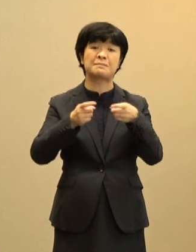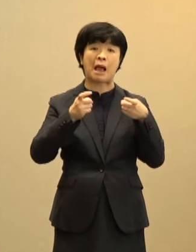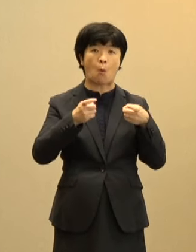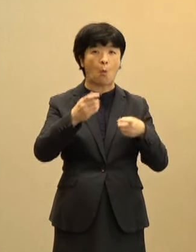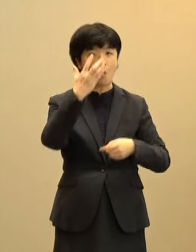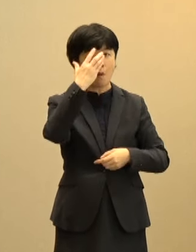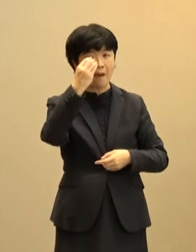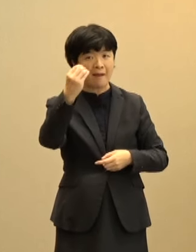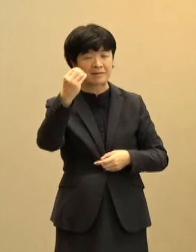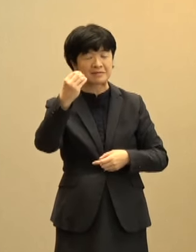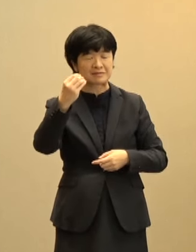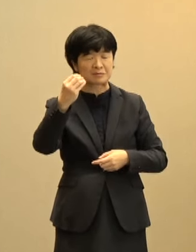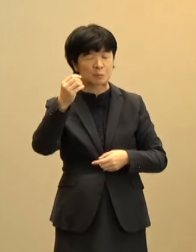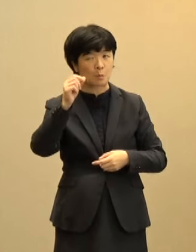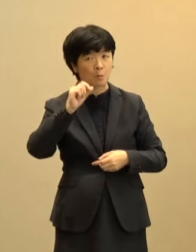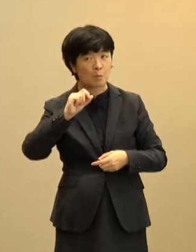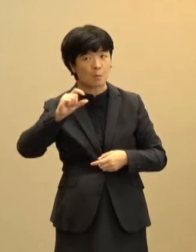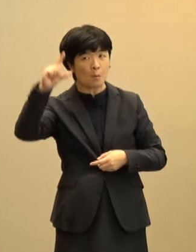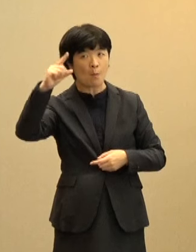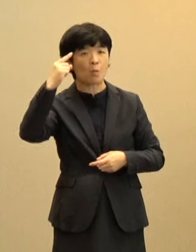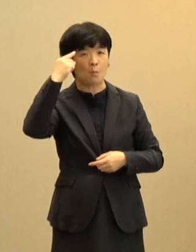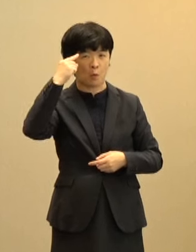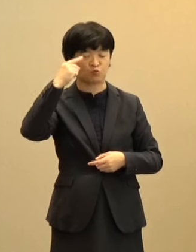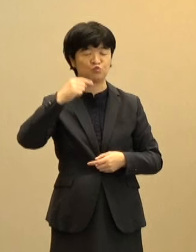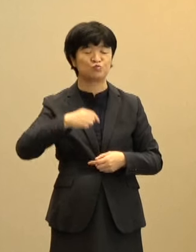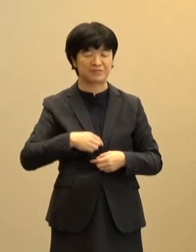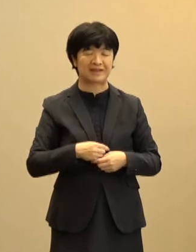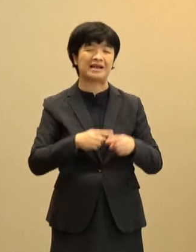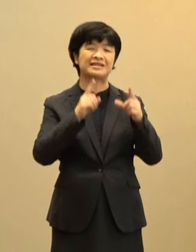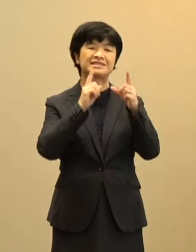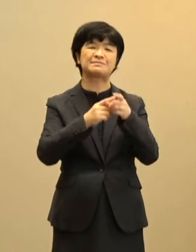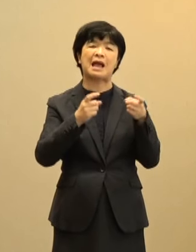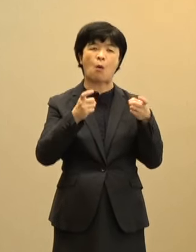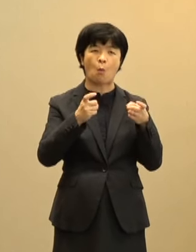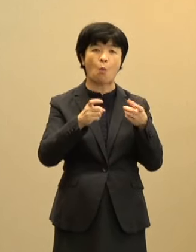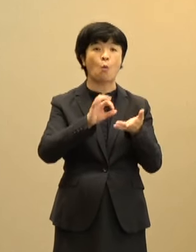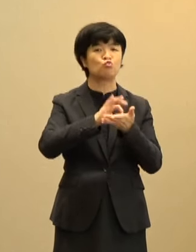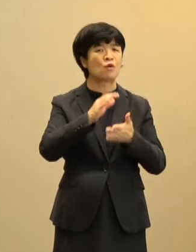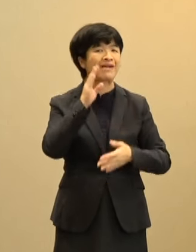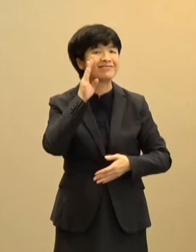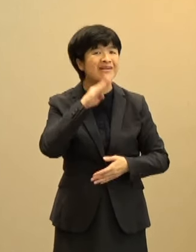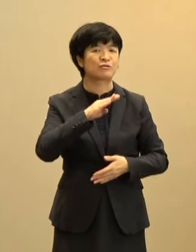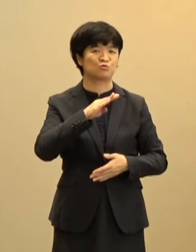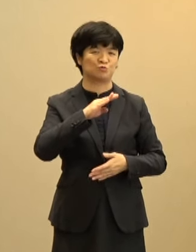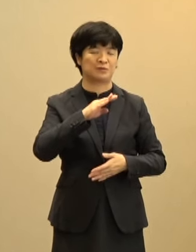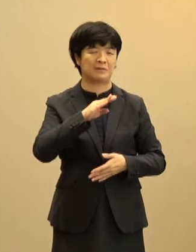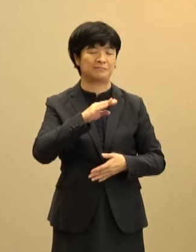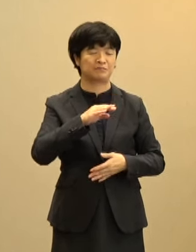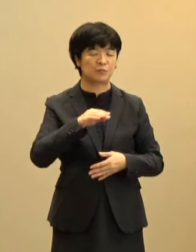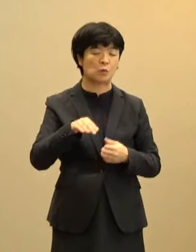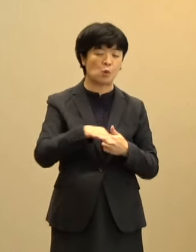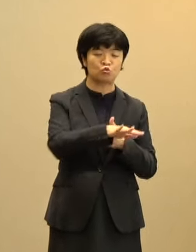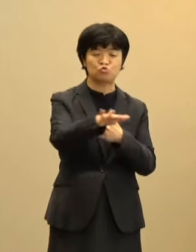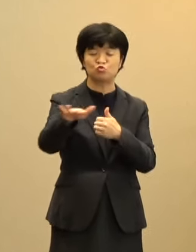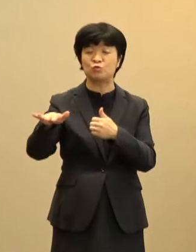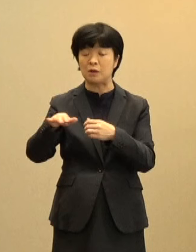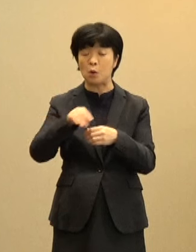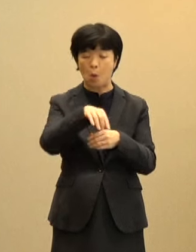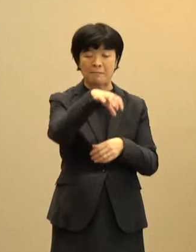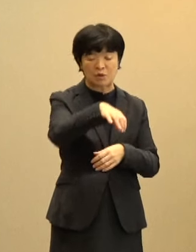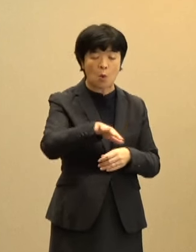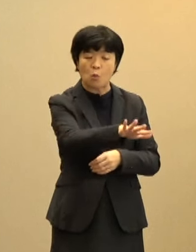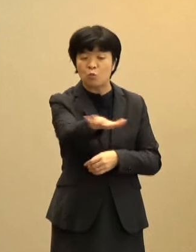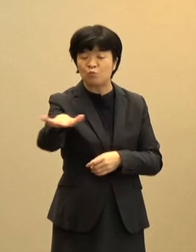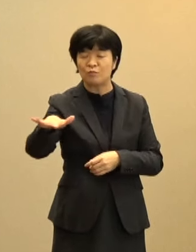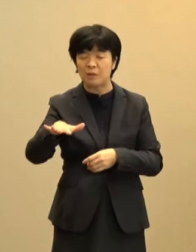に考えています。これは我々、千葉校としてのですね、こう使いやすさであったり、その周辺の取り組みの発信